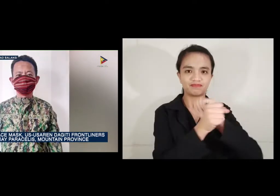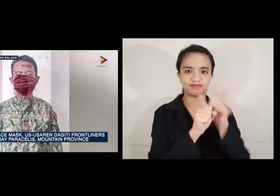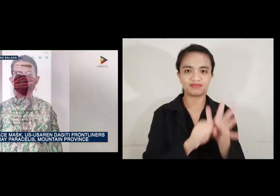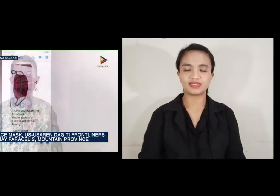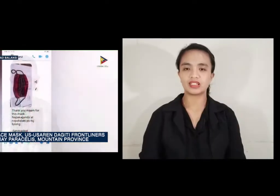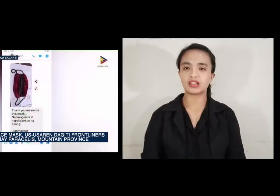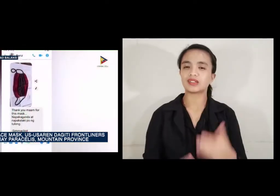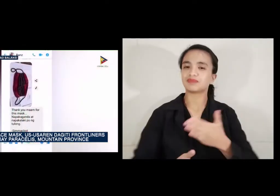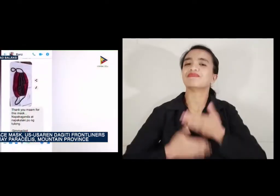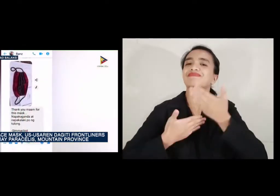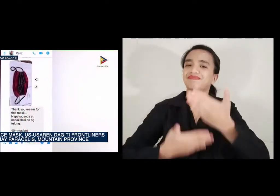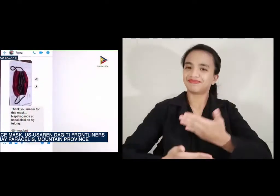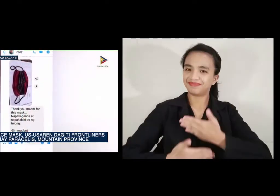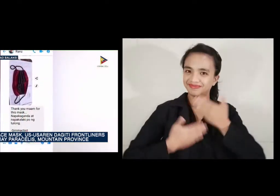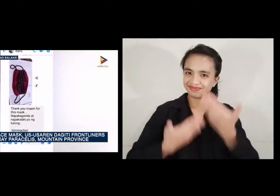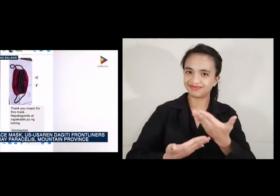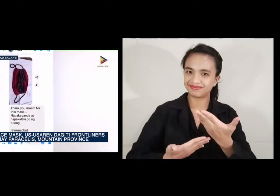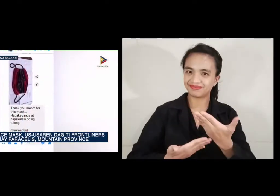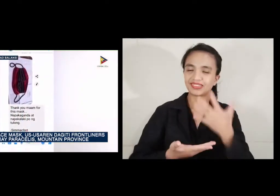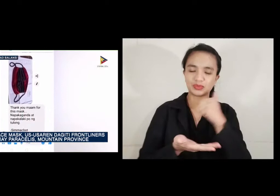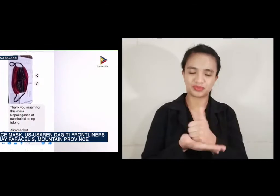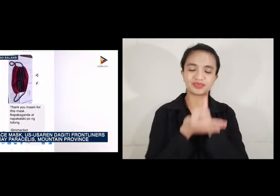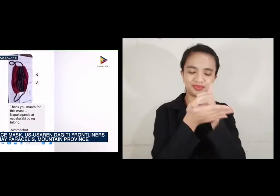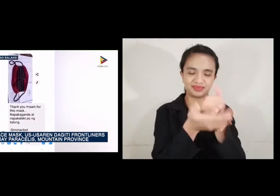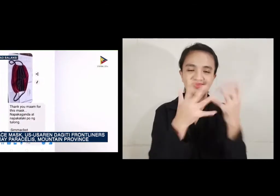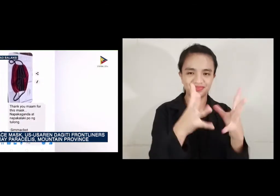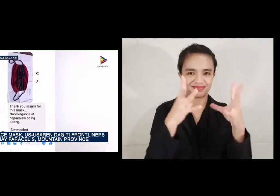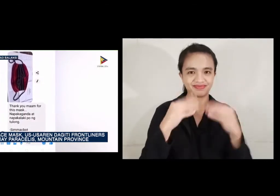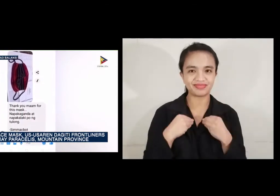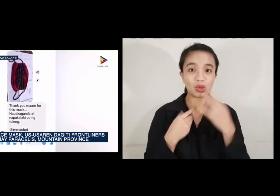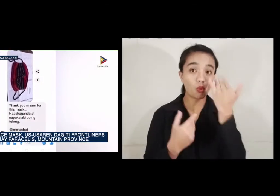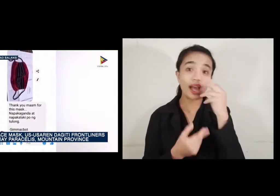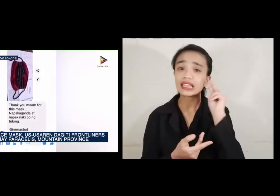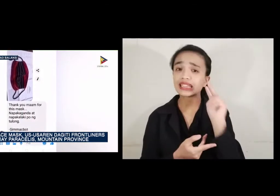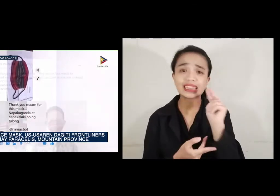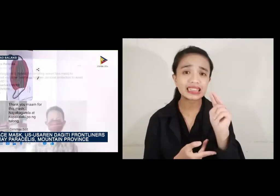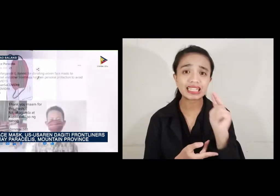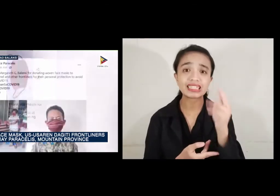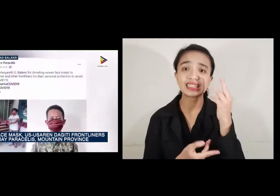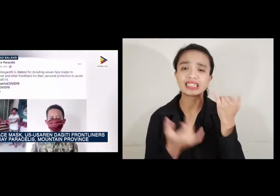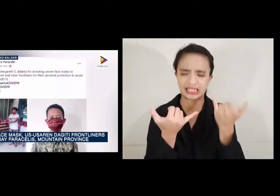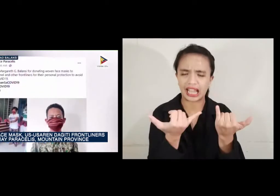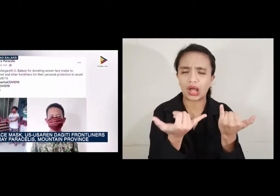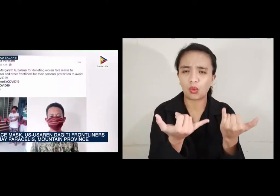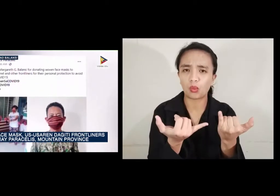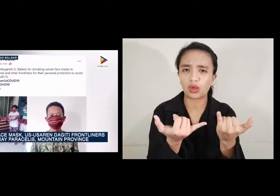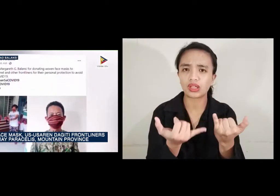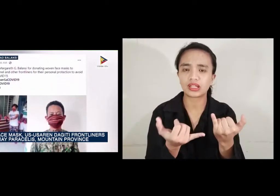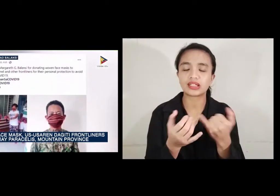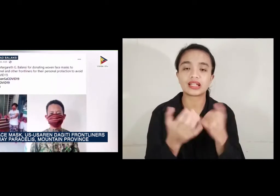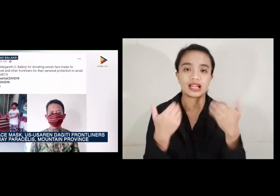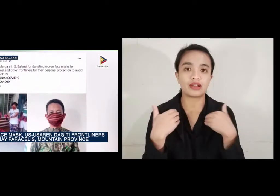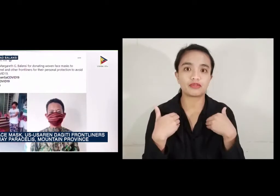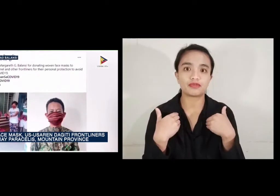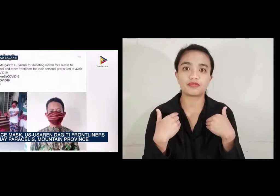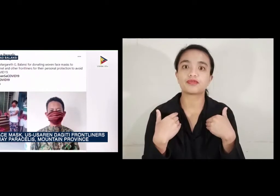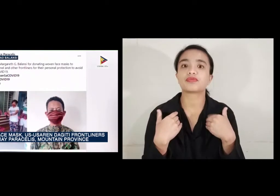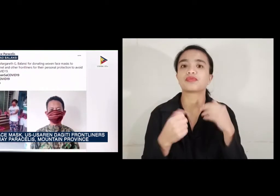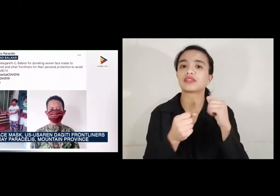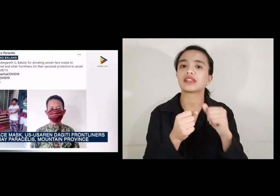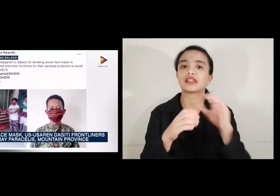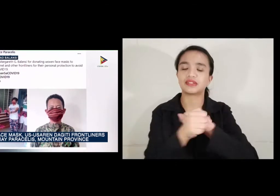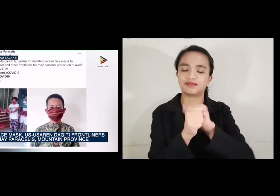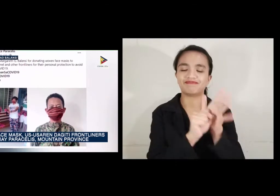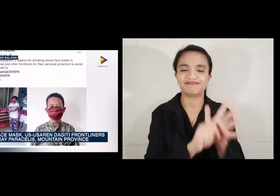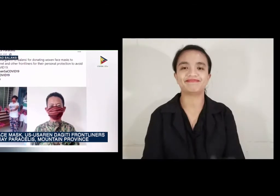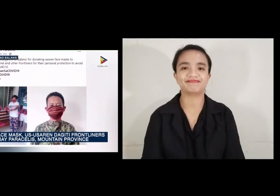COVID-19. Maragsakan met dagiti nagnumar iti tulong a naawat da a kasapulan dala unay ita panuwen a mapaspasaran ti parikot epekto